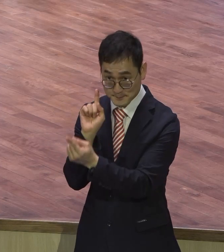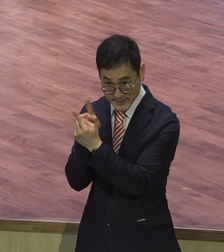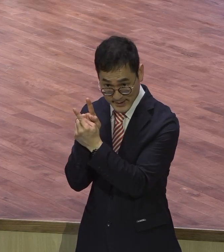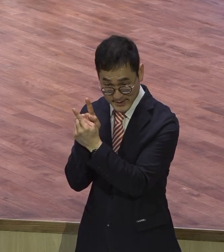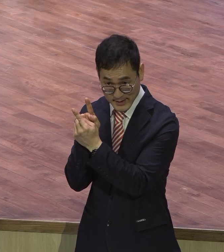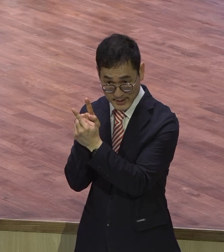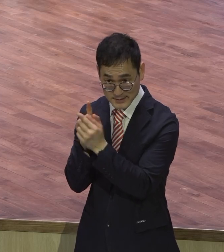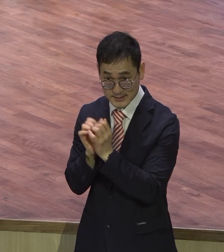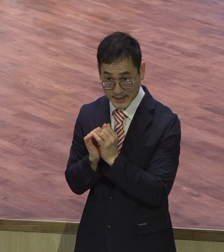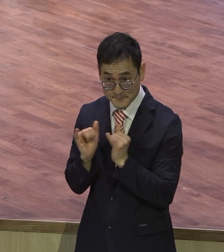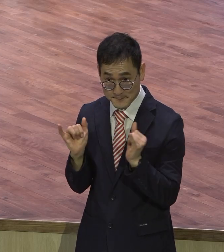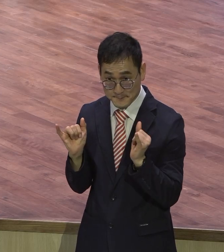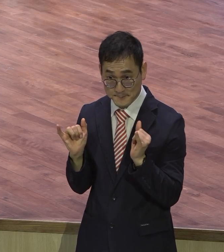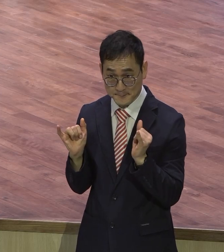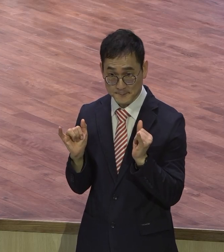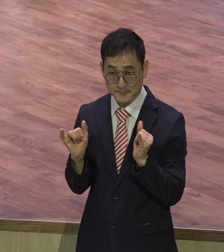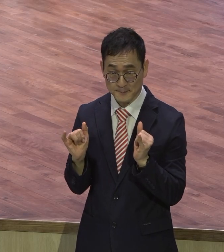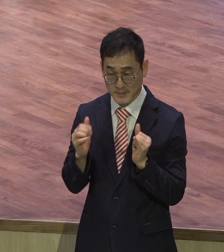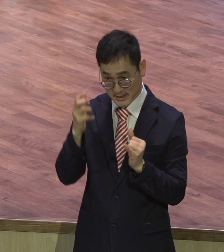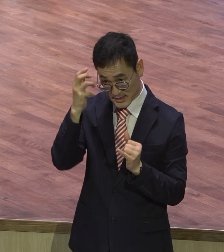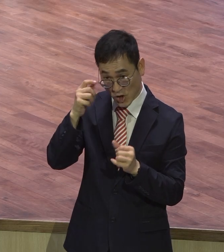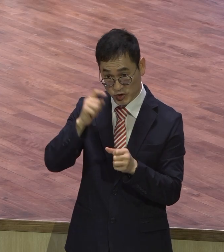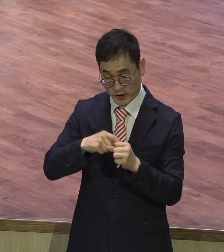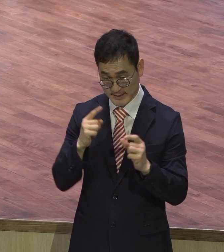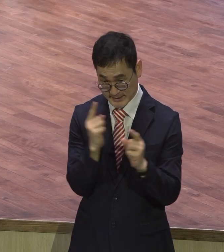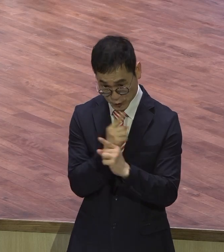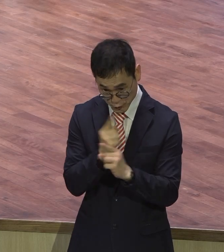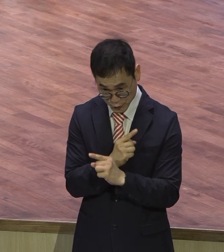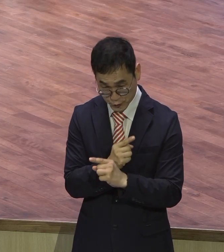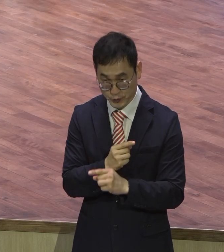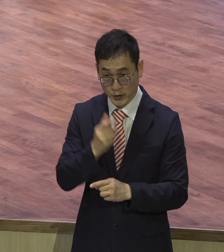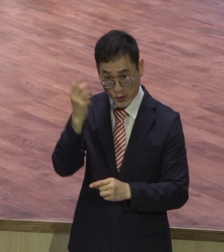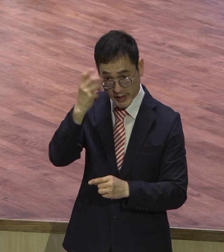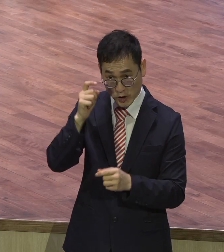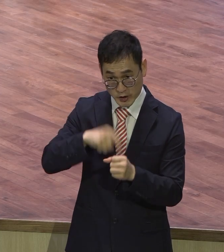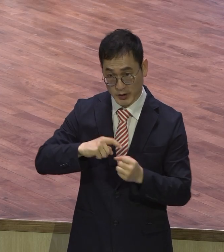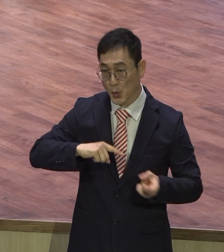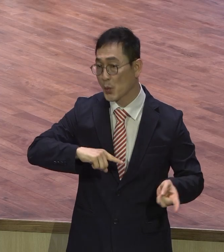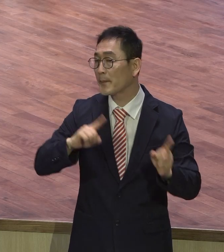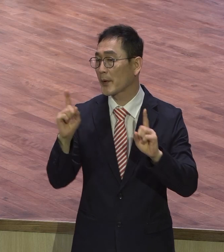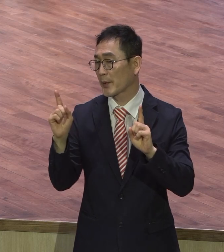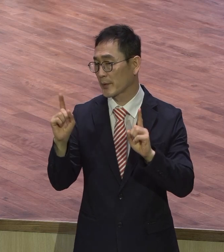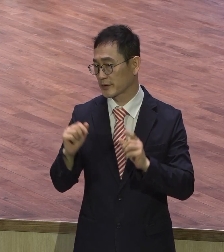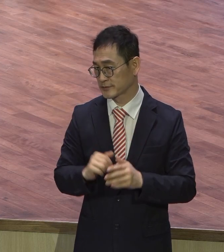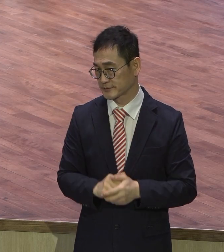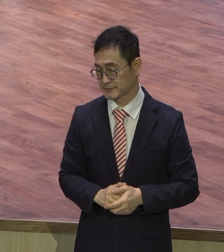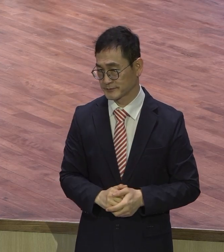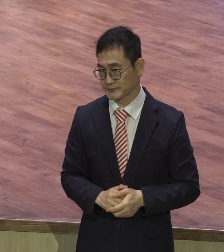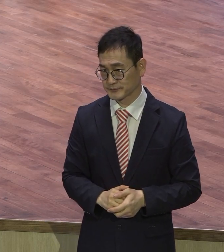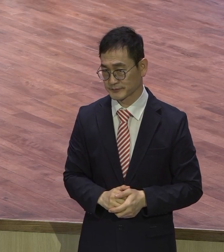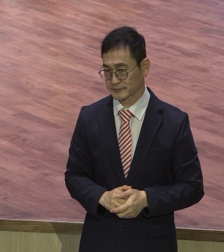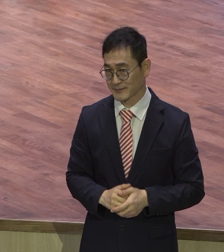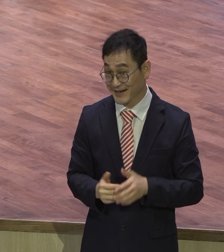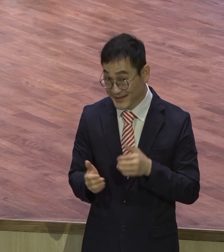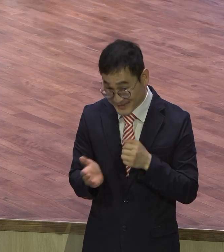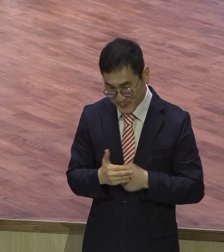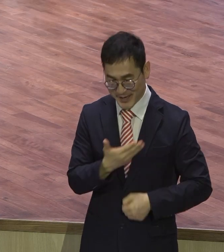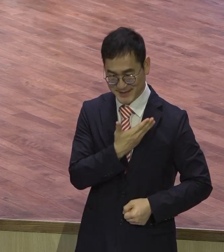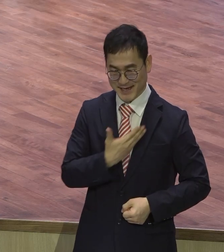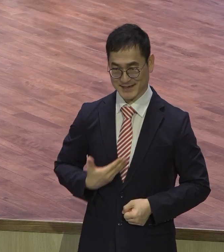누가 있느냐 치유와 회복이 일어나게 돼 있어요 그러니 제자가 되죠 그러니까